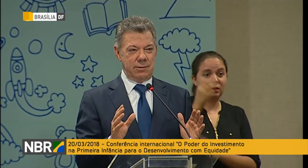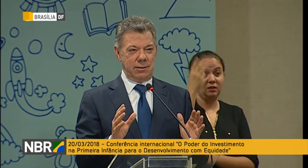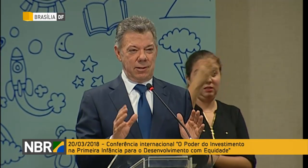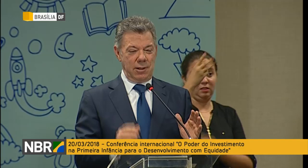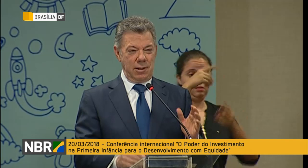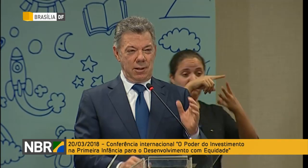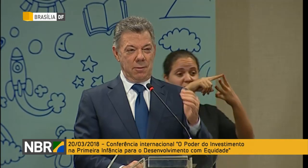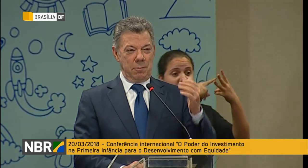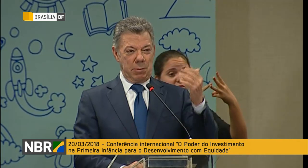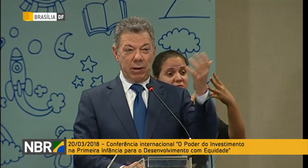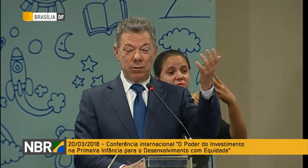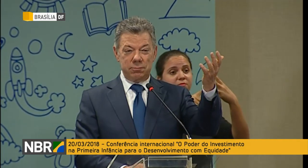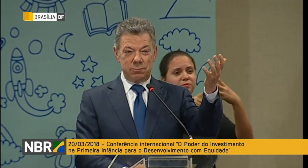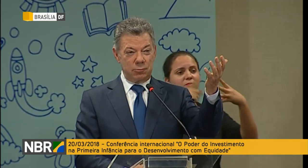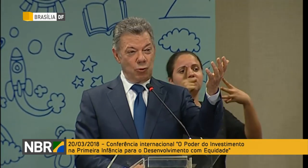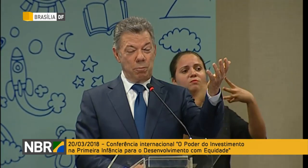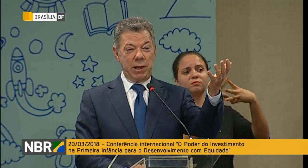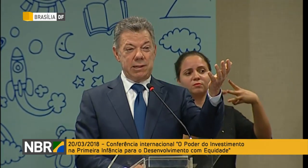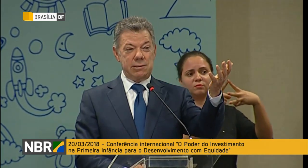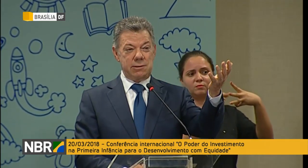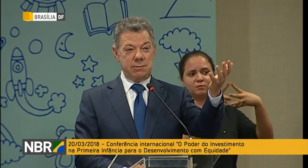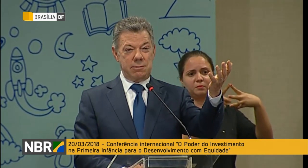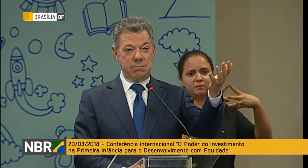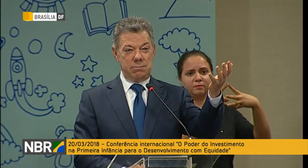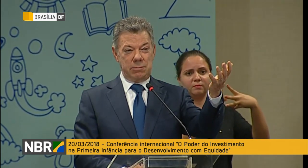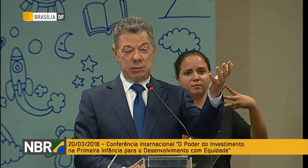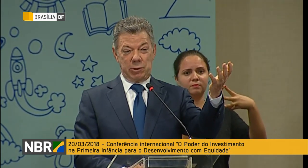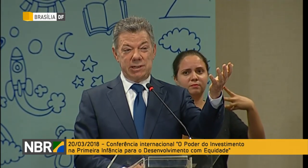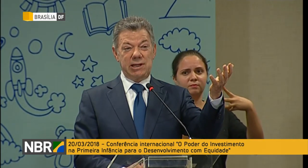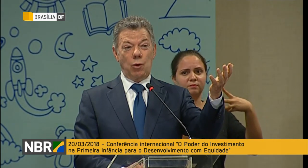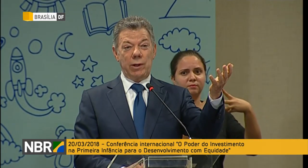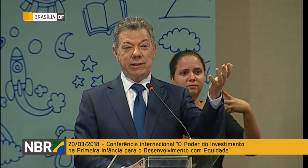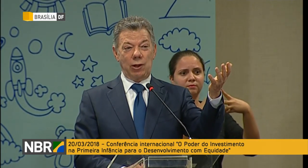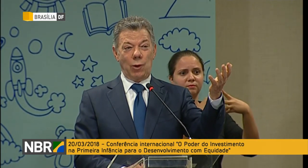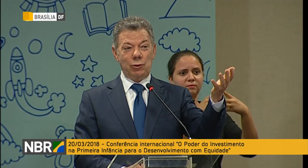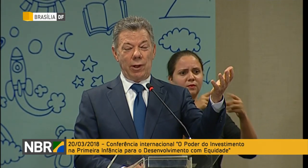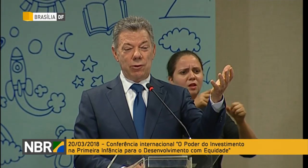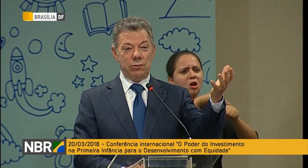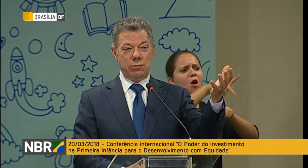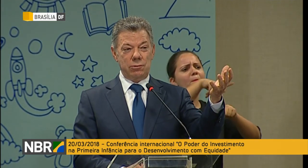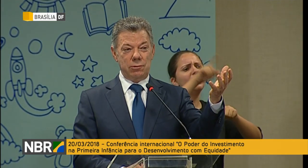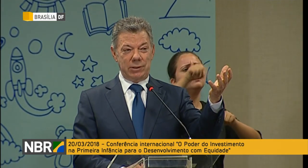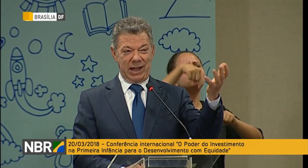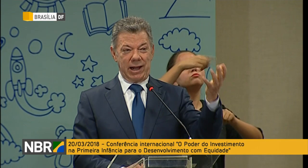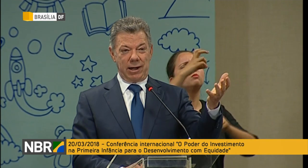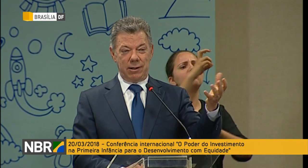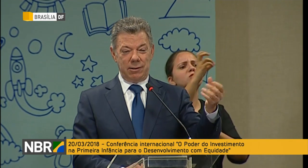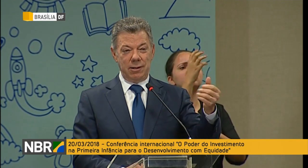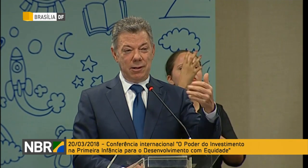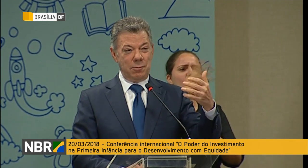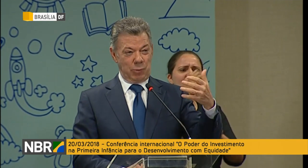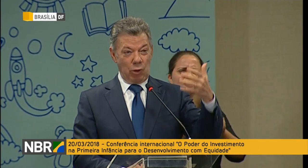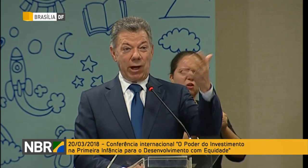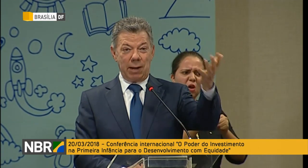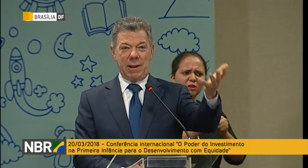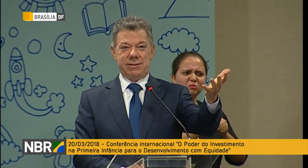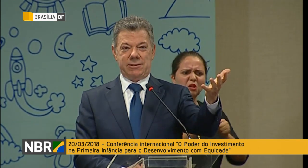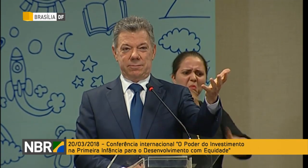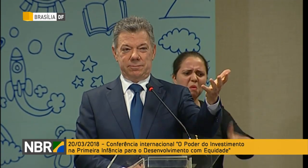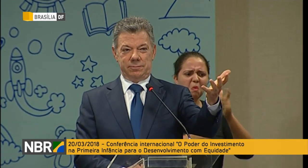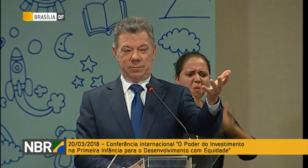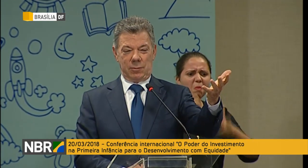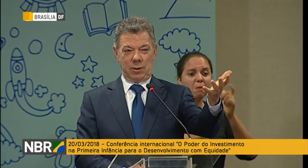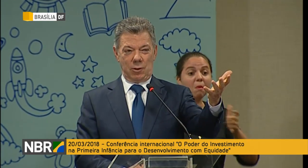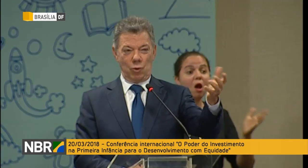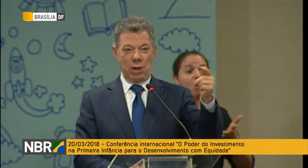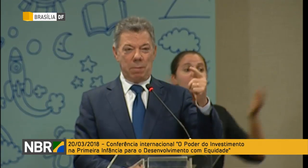a identificar 3 pilares, 3 pontos. O primeiro, um país, depois de 54 anos de guerra,